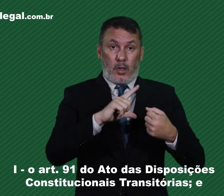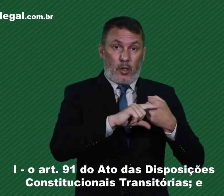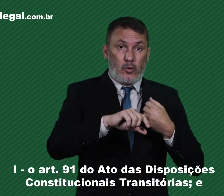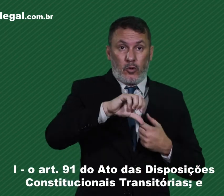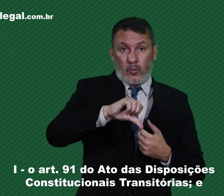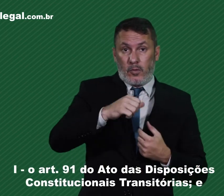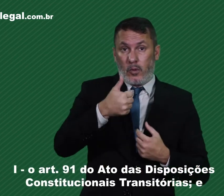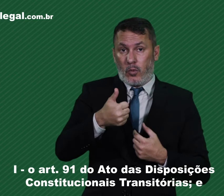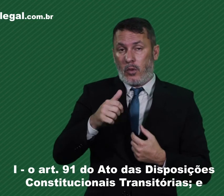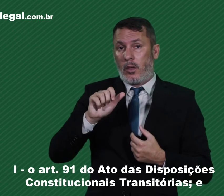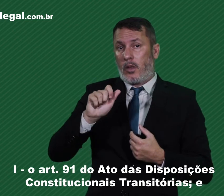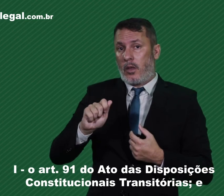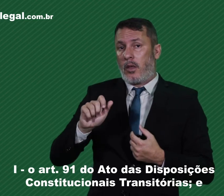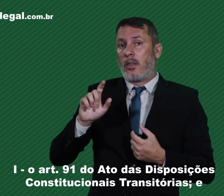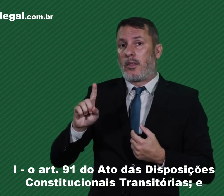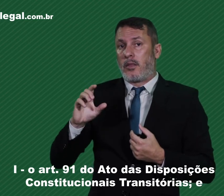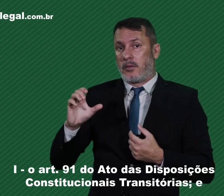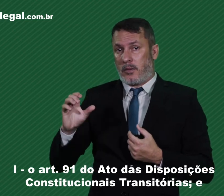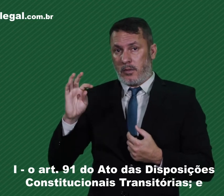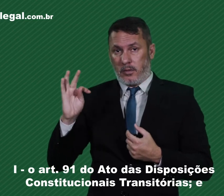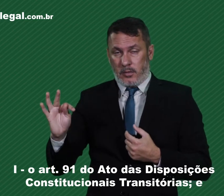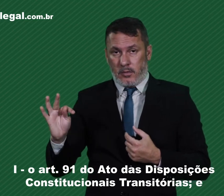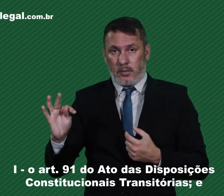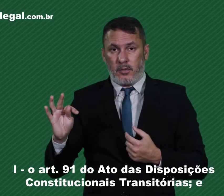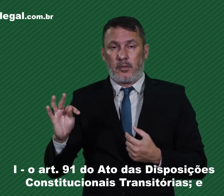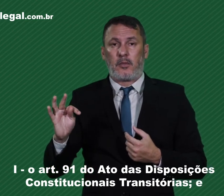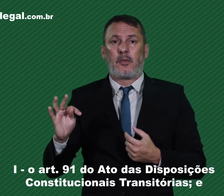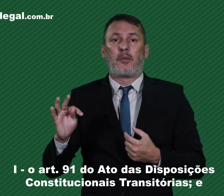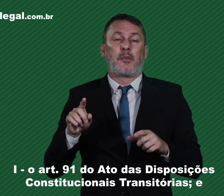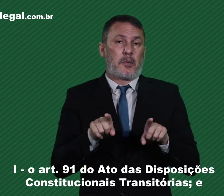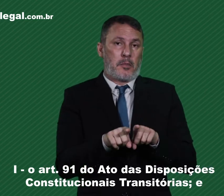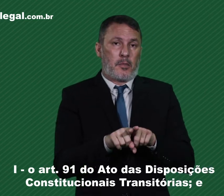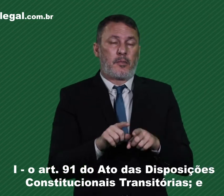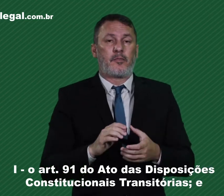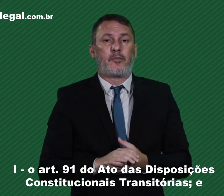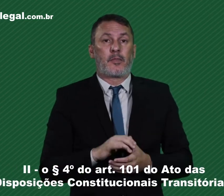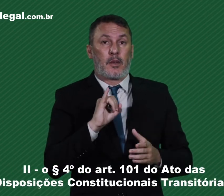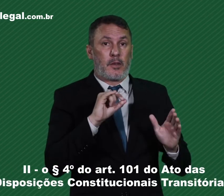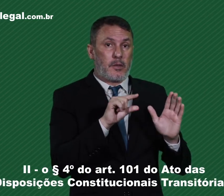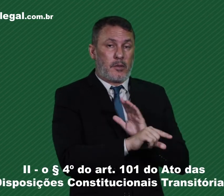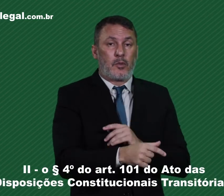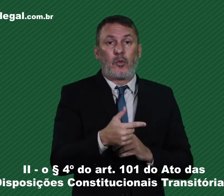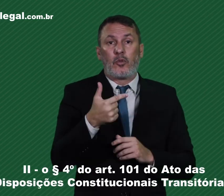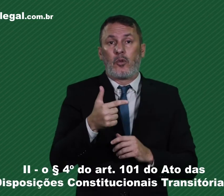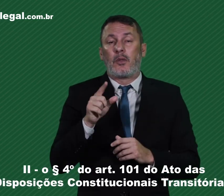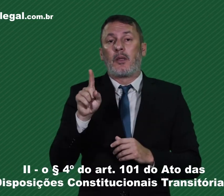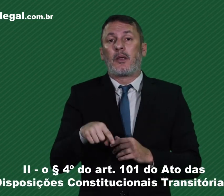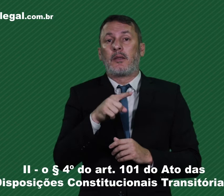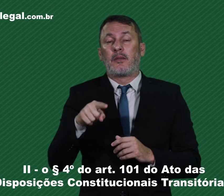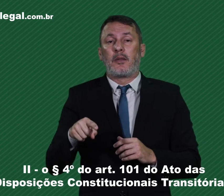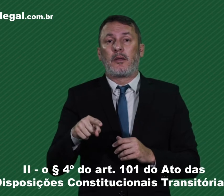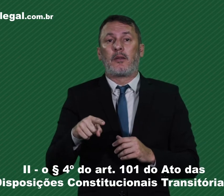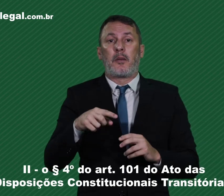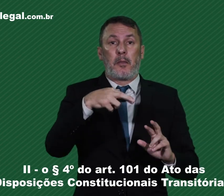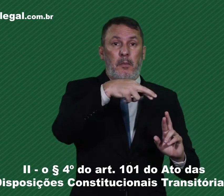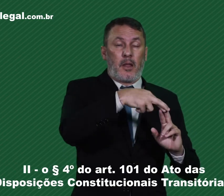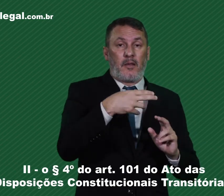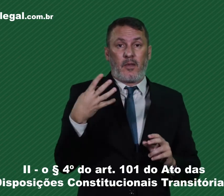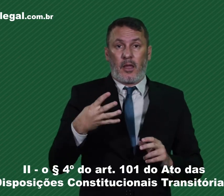artigo 91 do ato das disposições constitucionais transitórias e inciso 2 e o Parágrafo 4º do